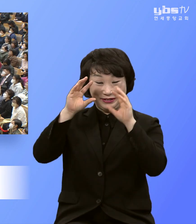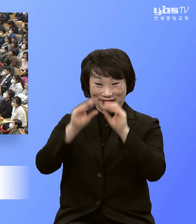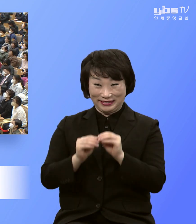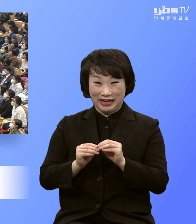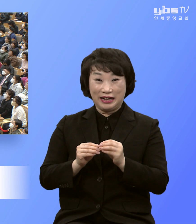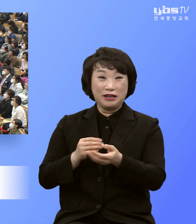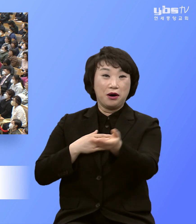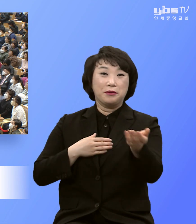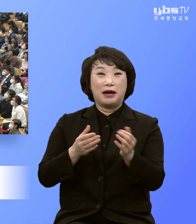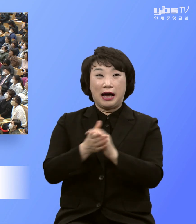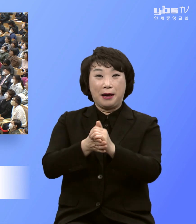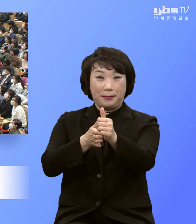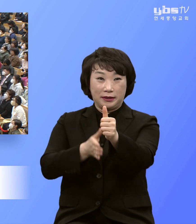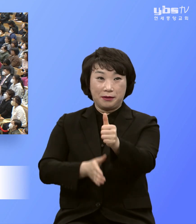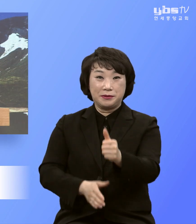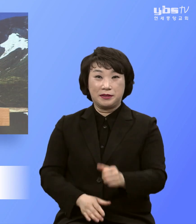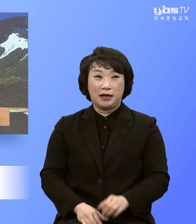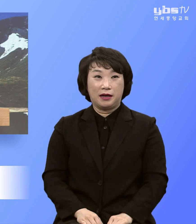동의하시면 아멘 합시다.